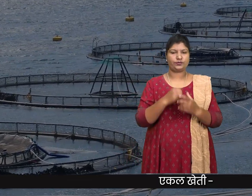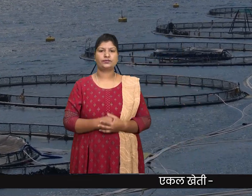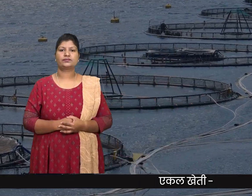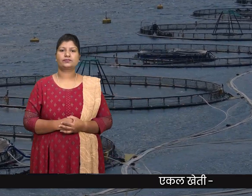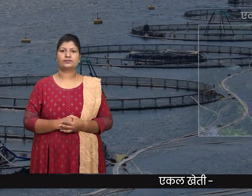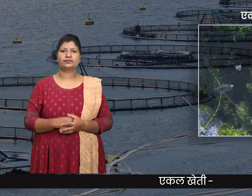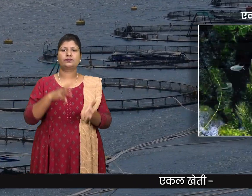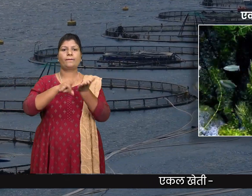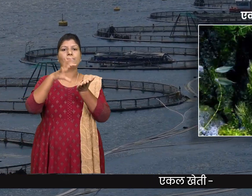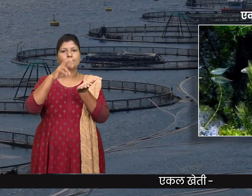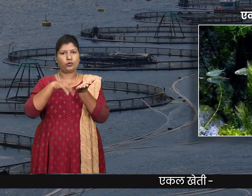एकल खेती।